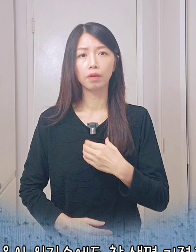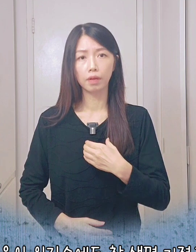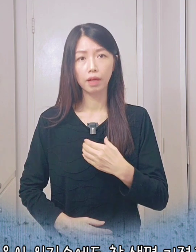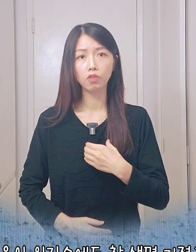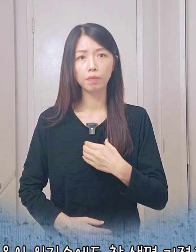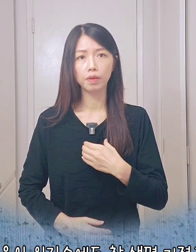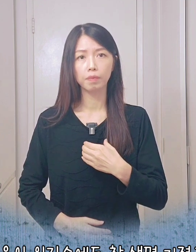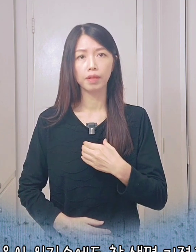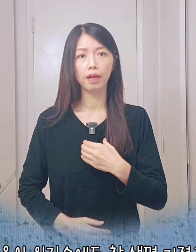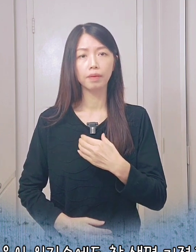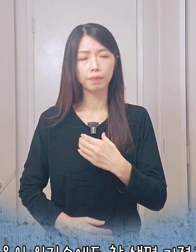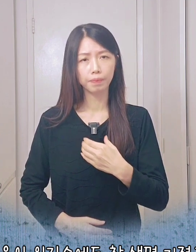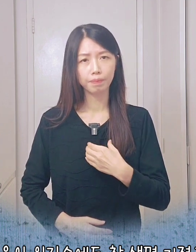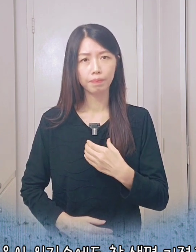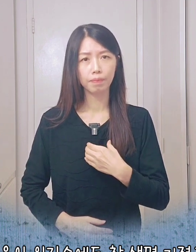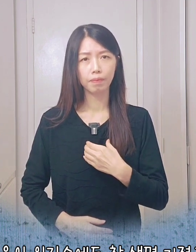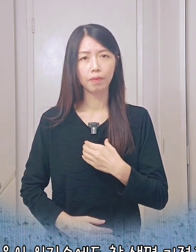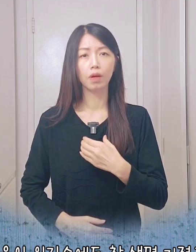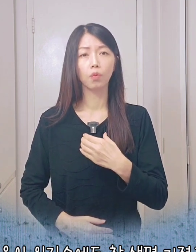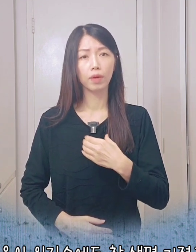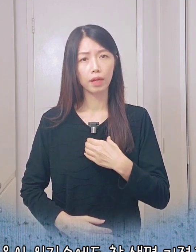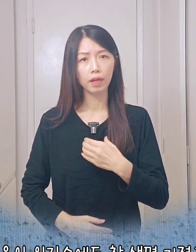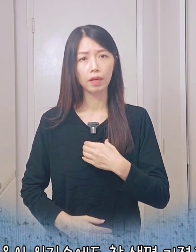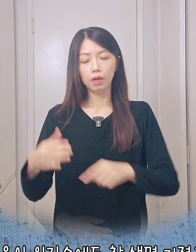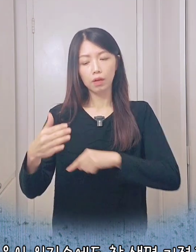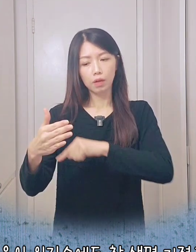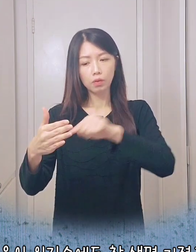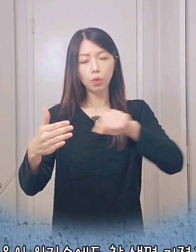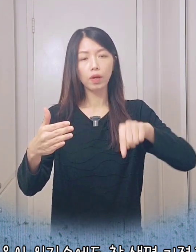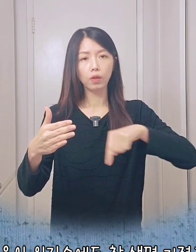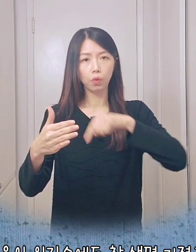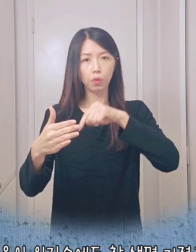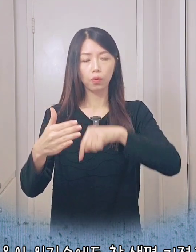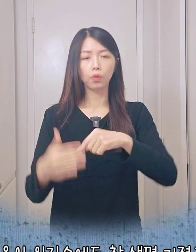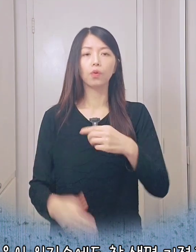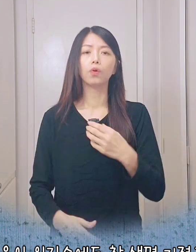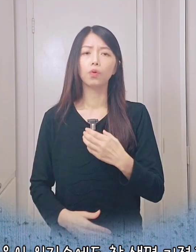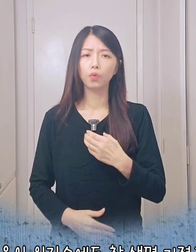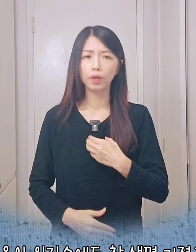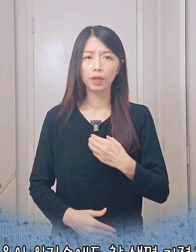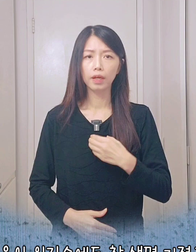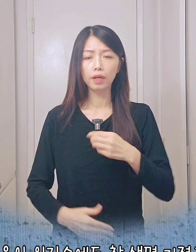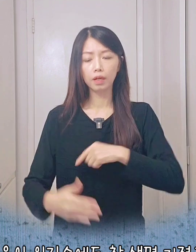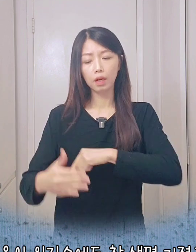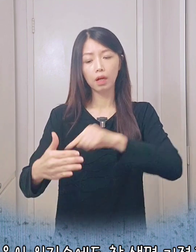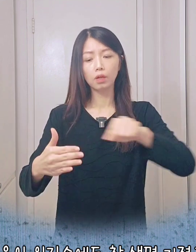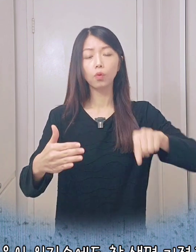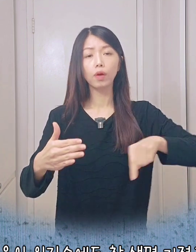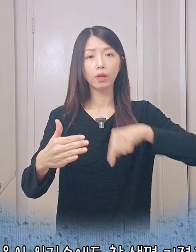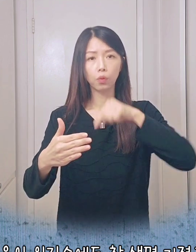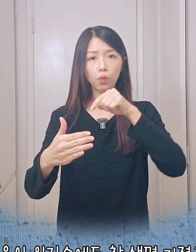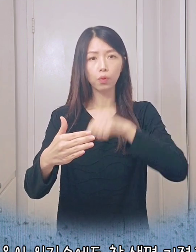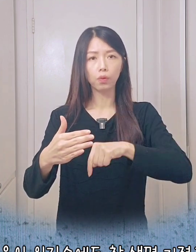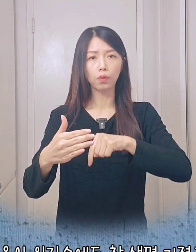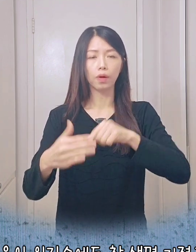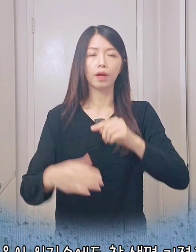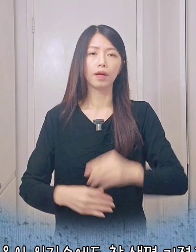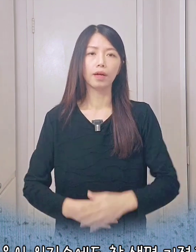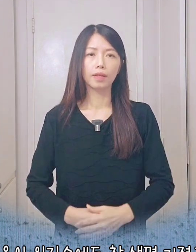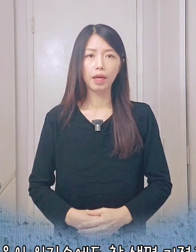대시면서 해주시면 됩니다. 위기, 속에도, 위기,